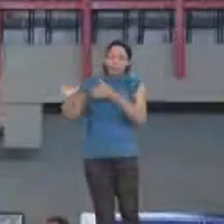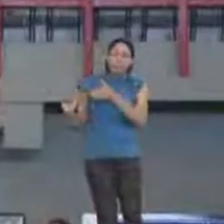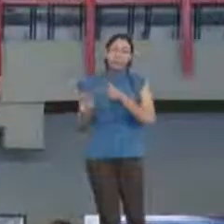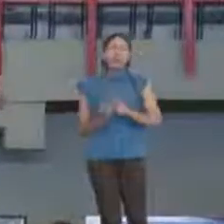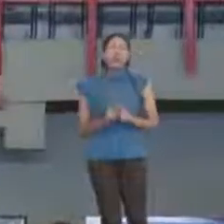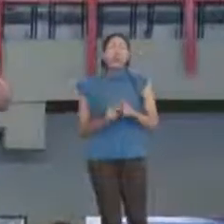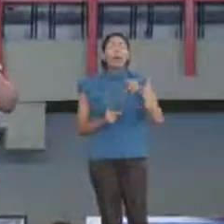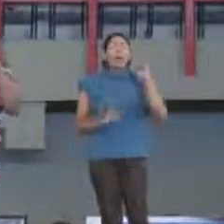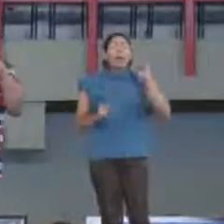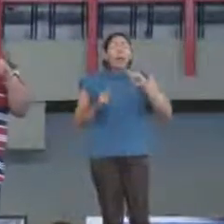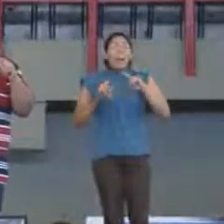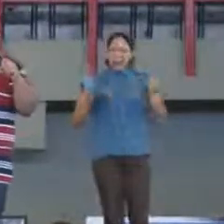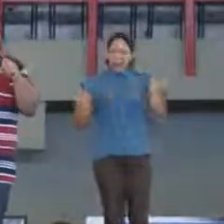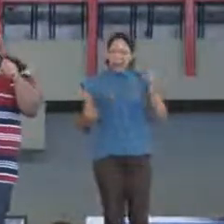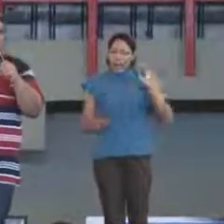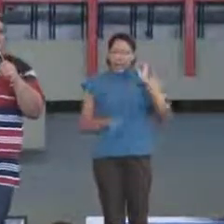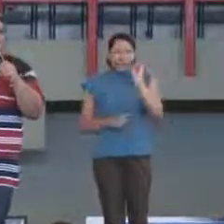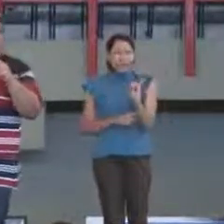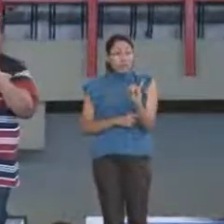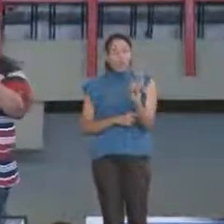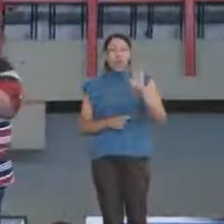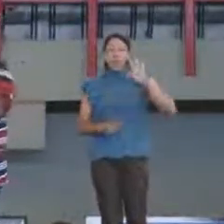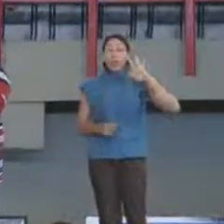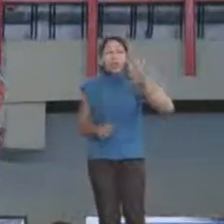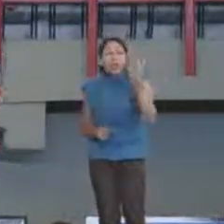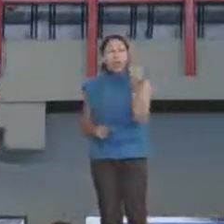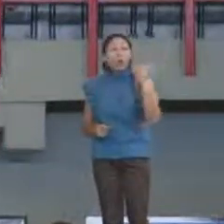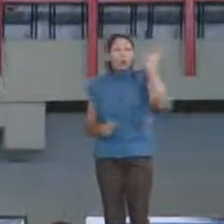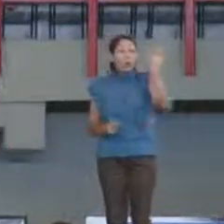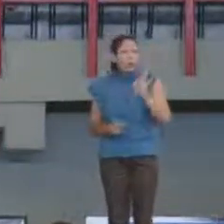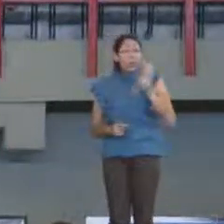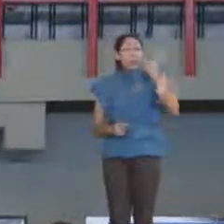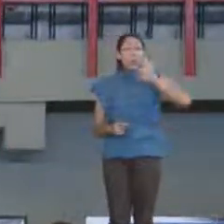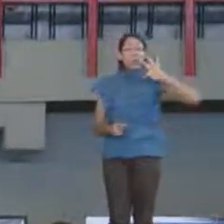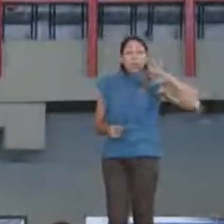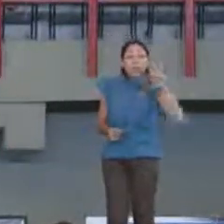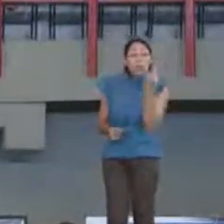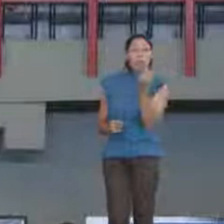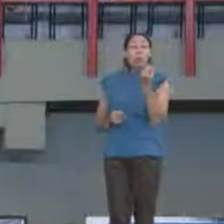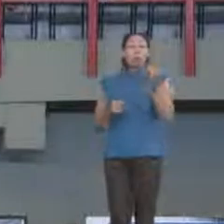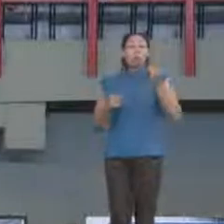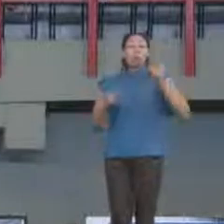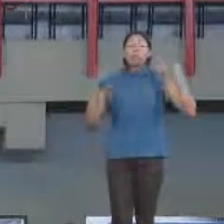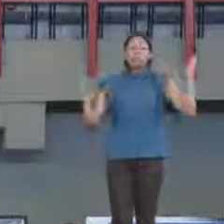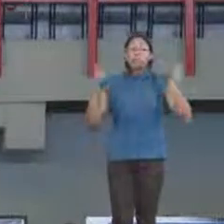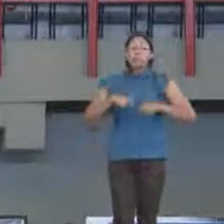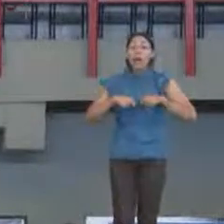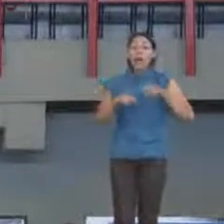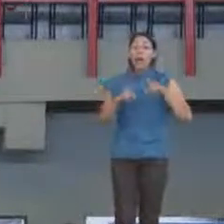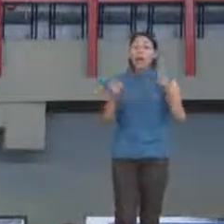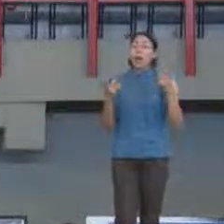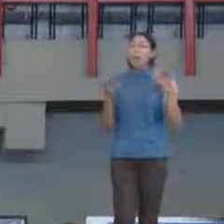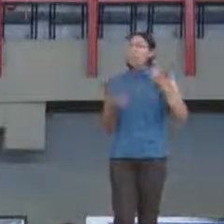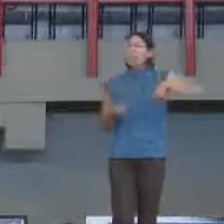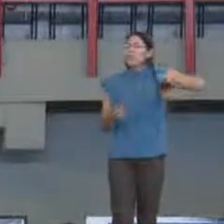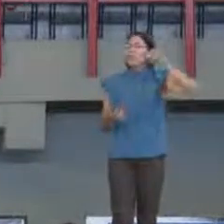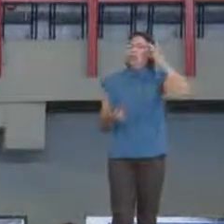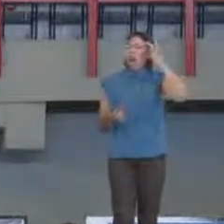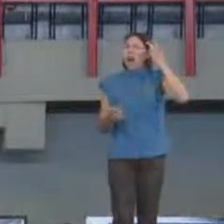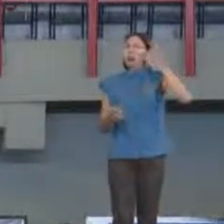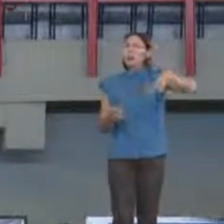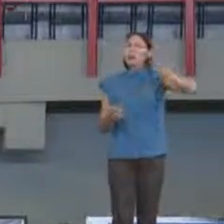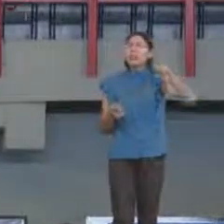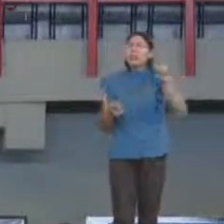porcentagens, então eu posso muito bem dizer que o total de veículos nessa avenida eram 100. Algum problema quando eu